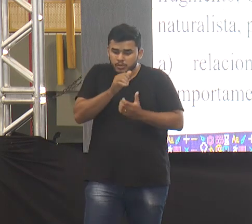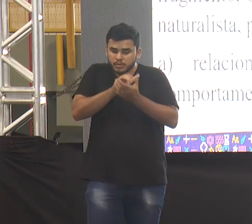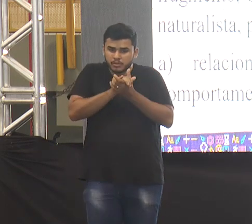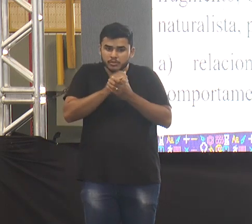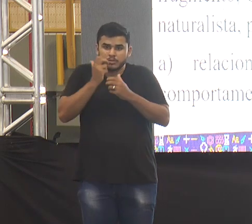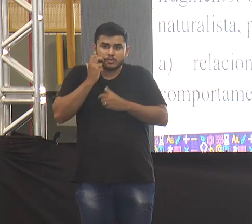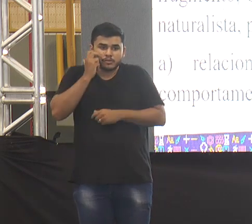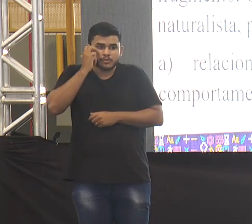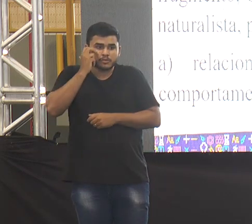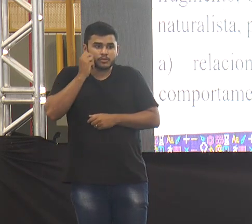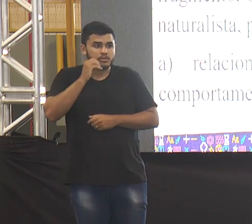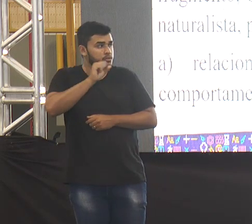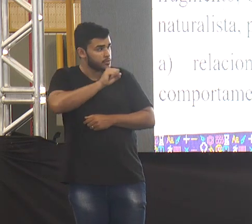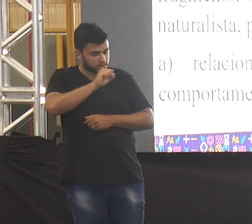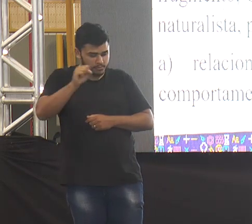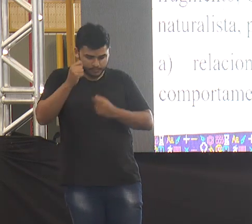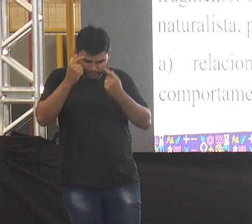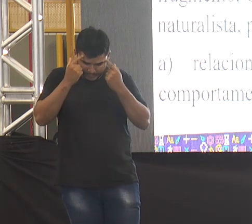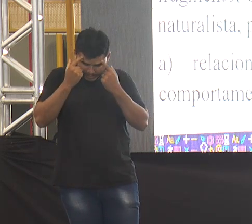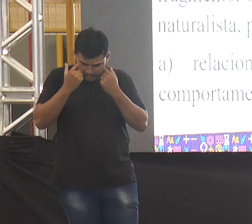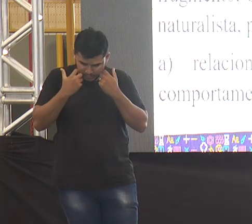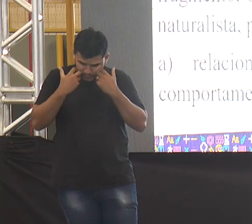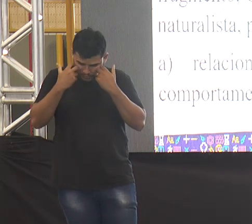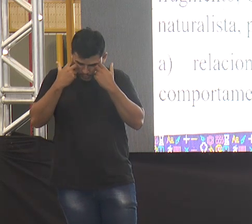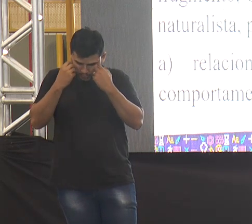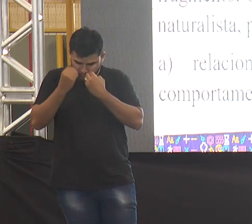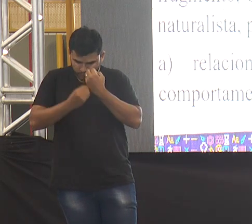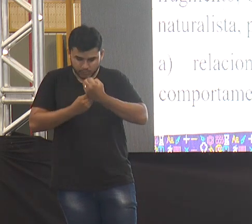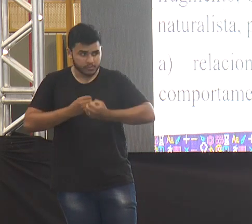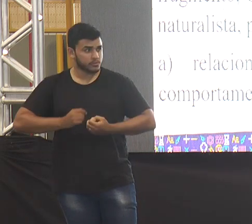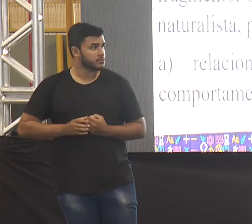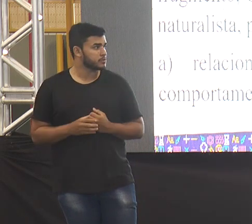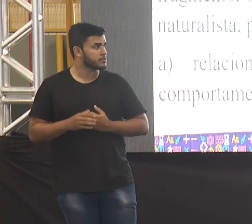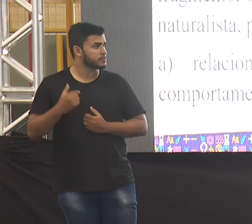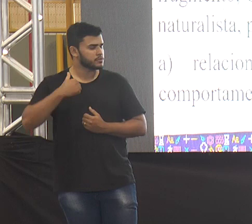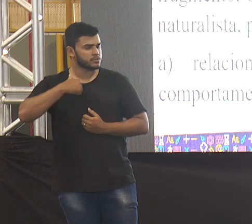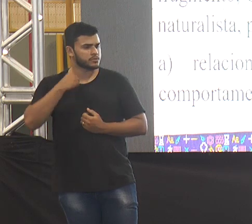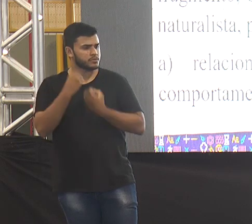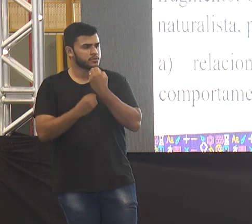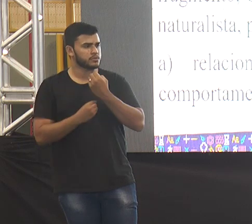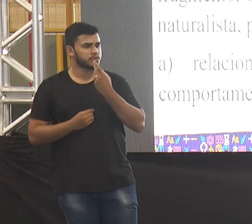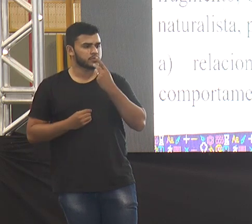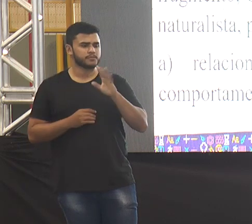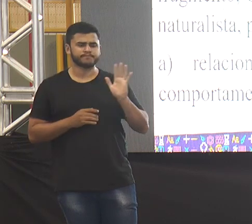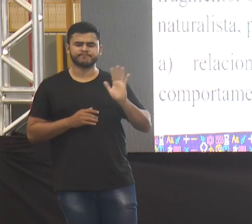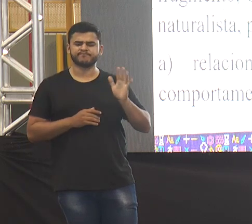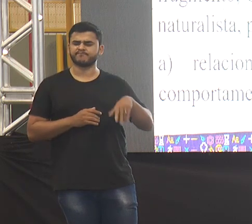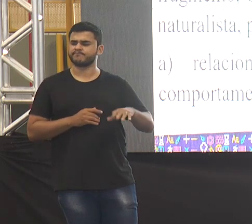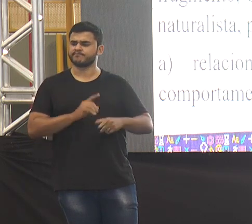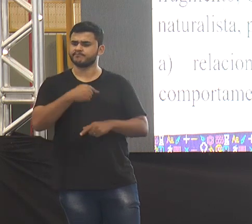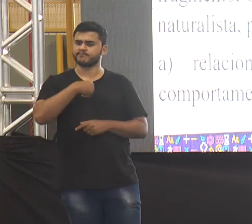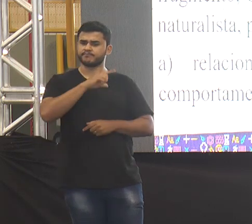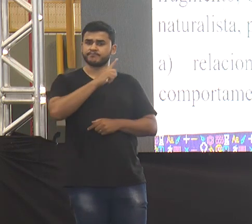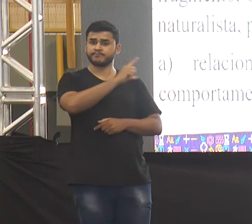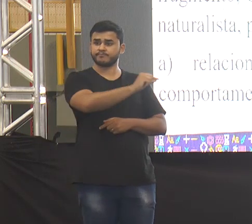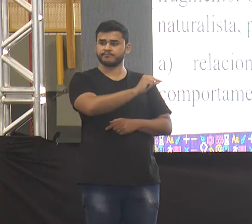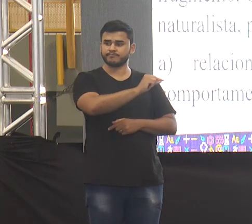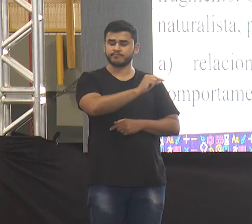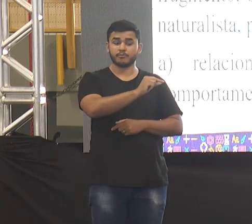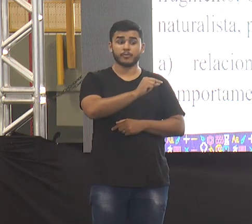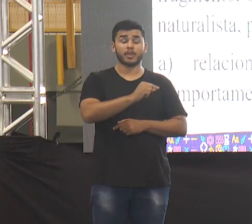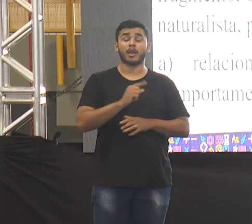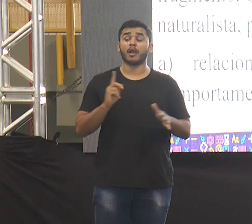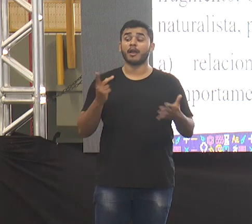constrangida, aí a sogra abaixa a cabeça de vergonha, o cara fica todo errado, desconversa e sai. Aí depois